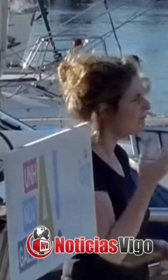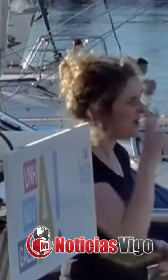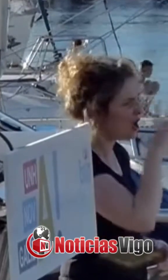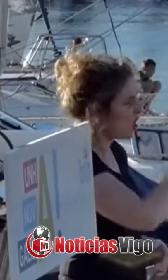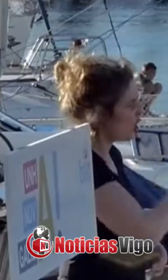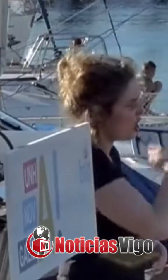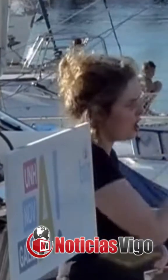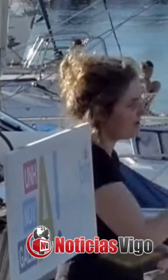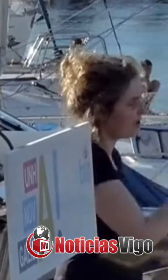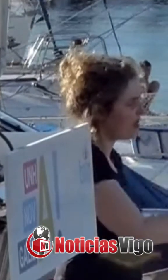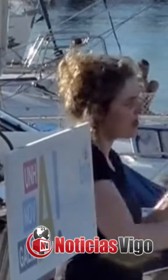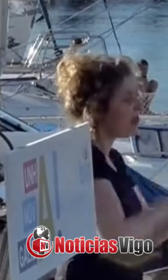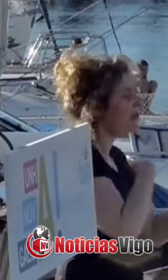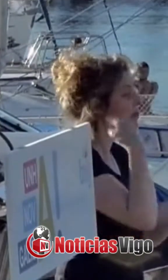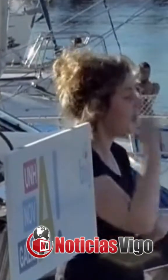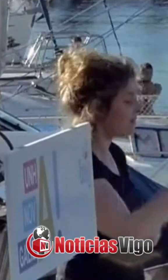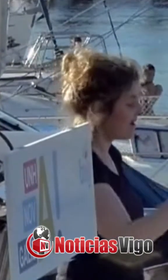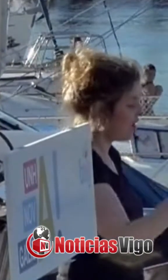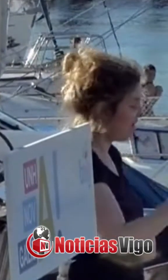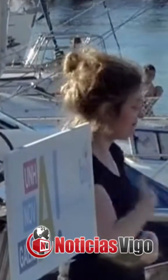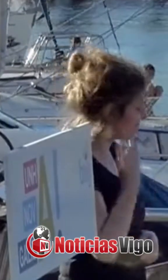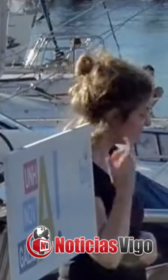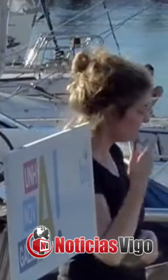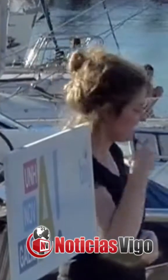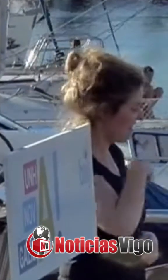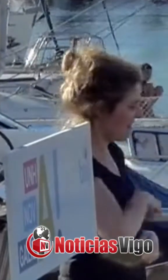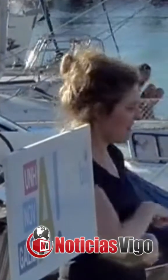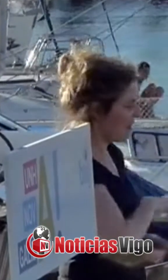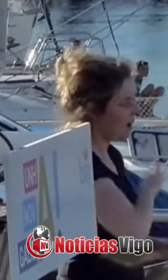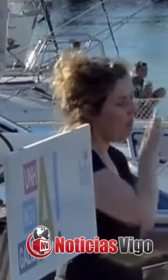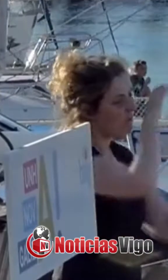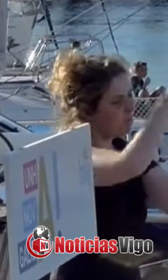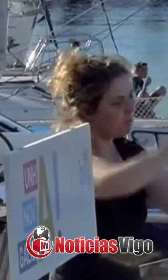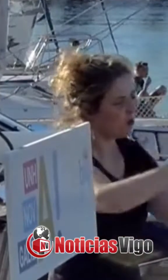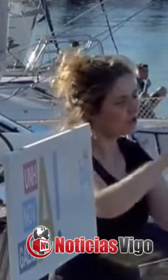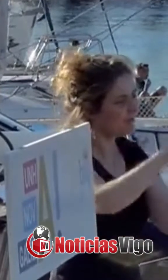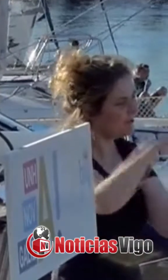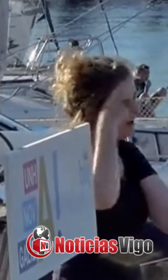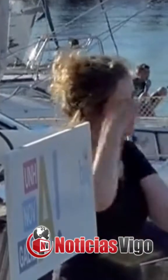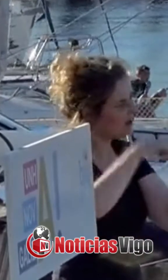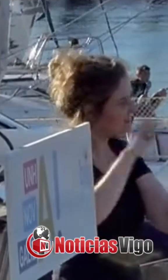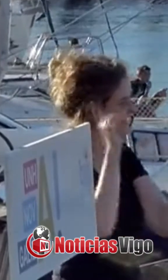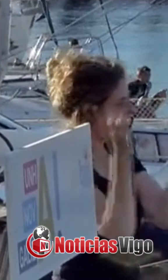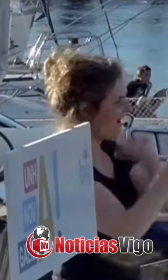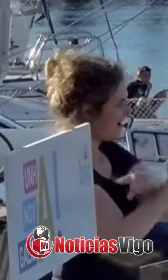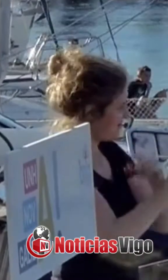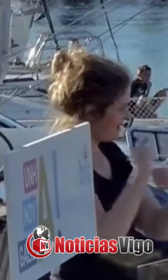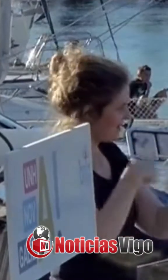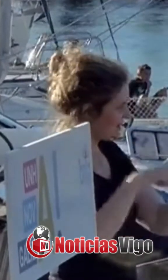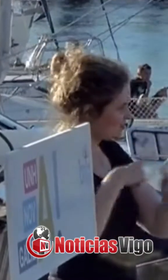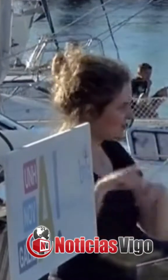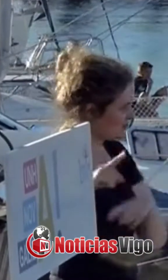sirve de nada se logo non convertimos ese cabreo, esa indignación, en votos para cambiar as cousas.